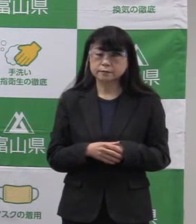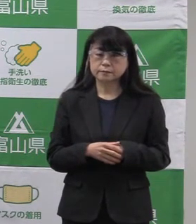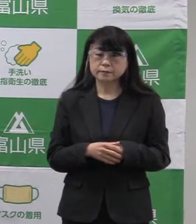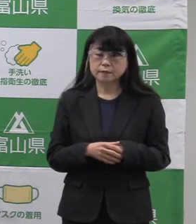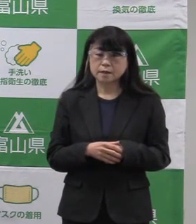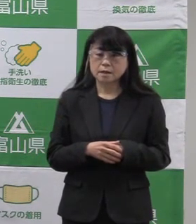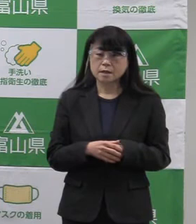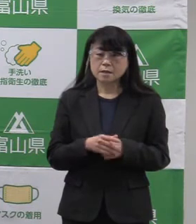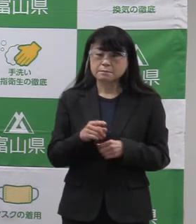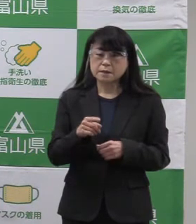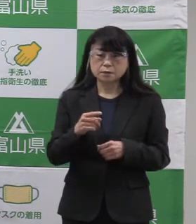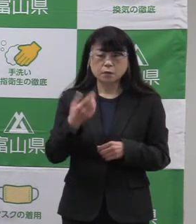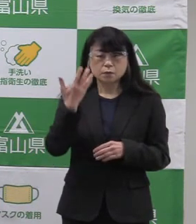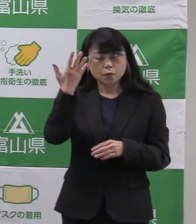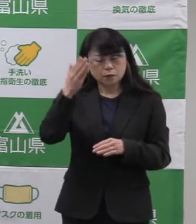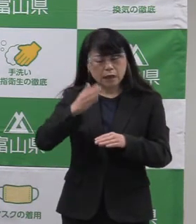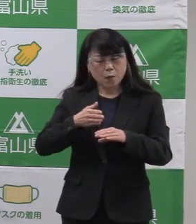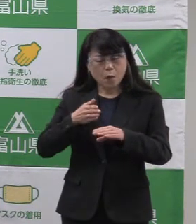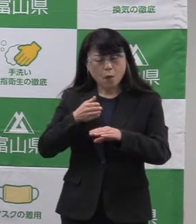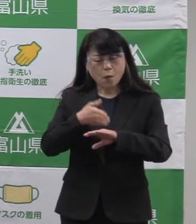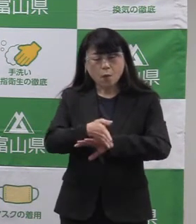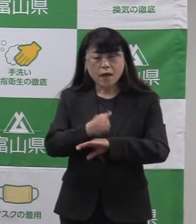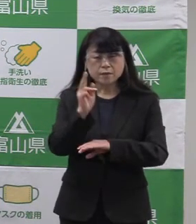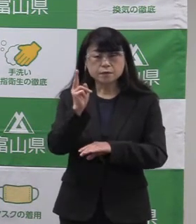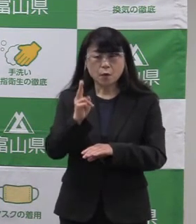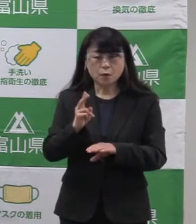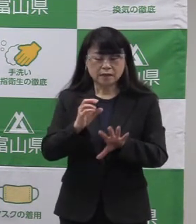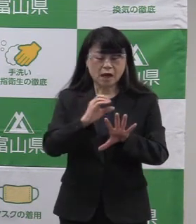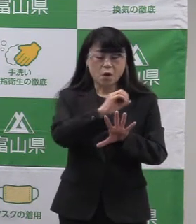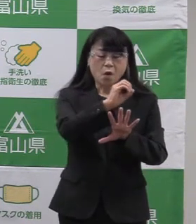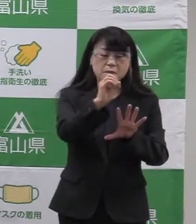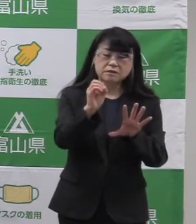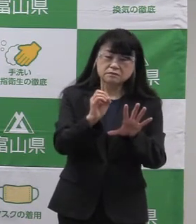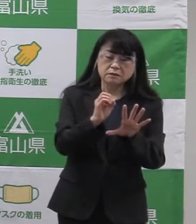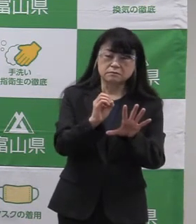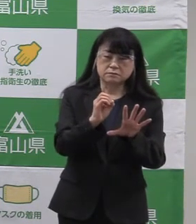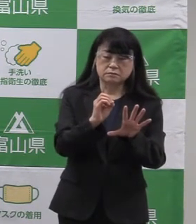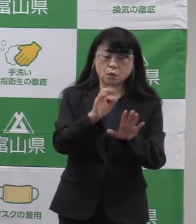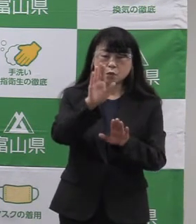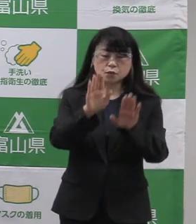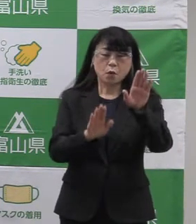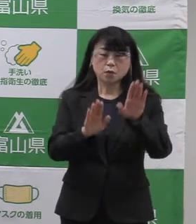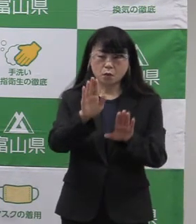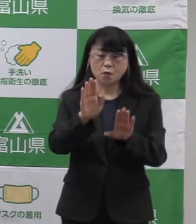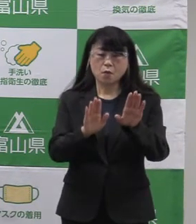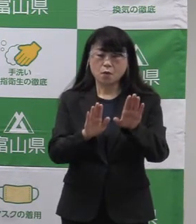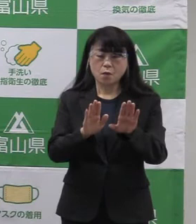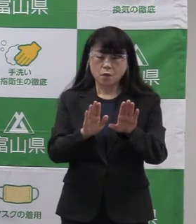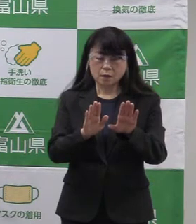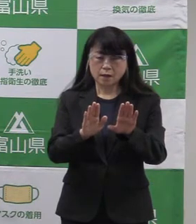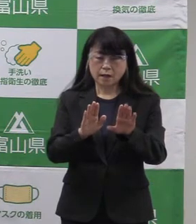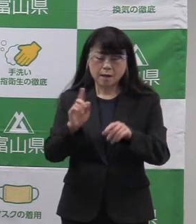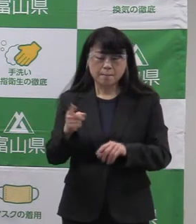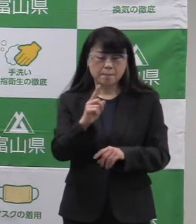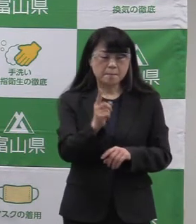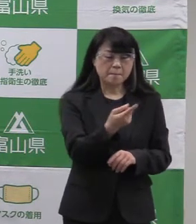人知を超えるようなオミクロン株のパフォーマンスが今後さらに継続してくるとした